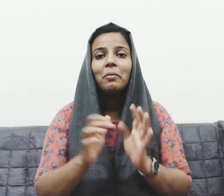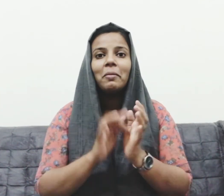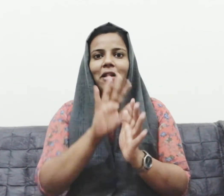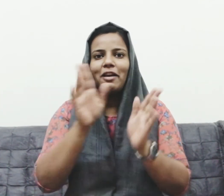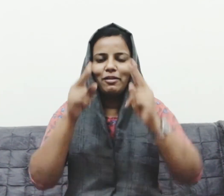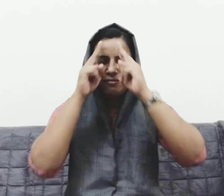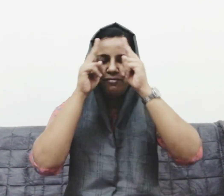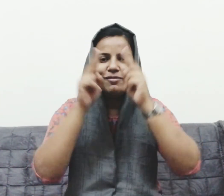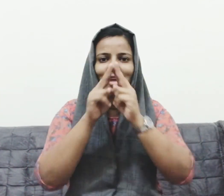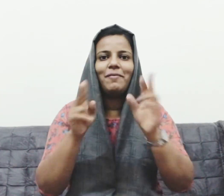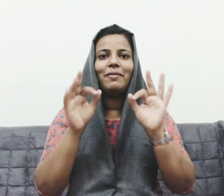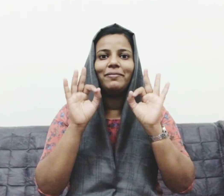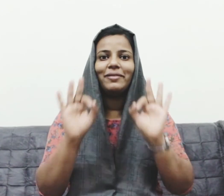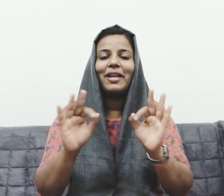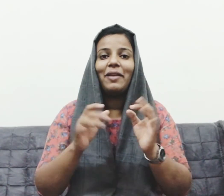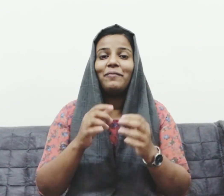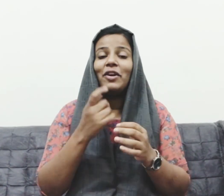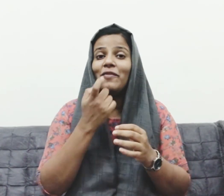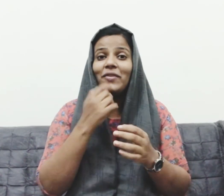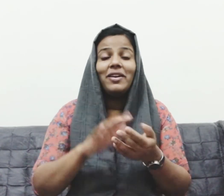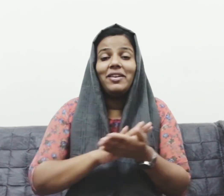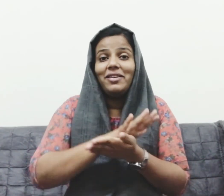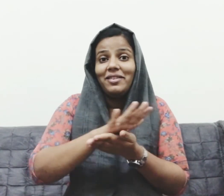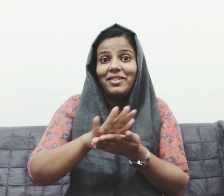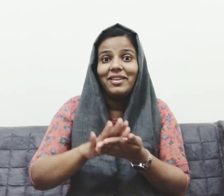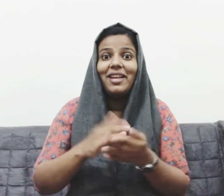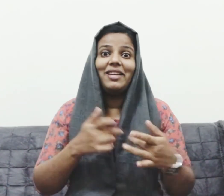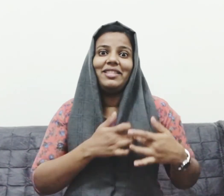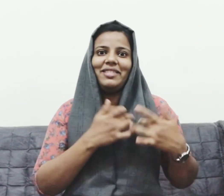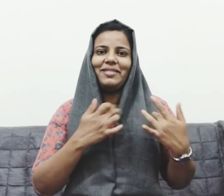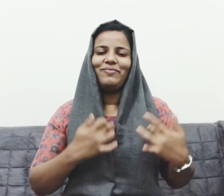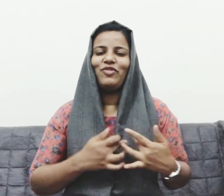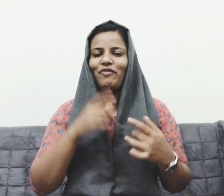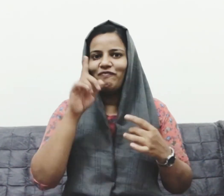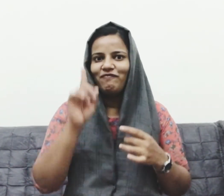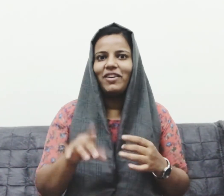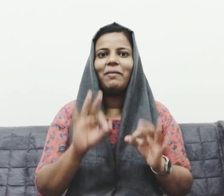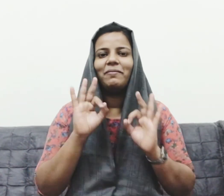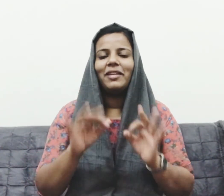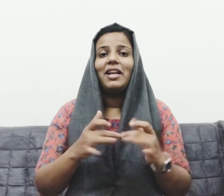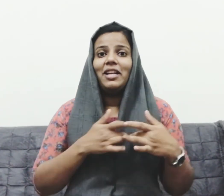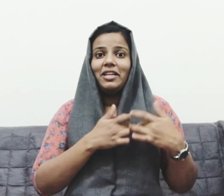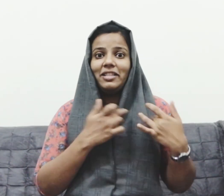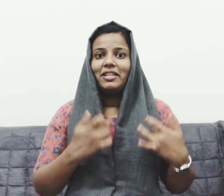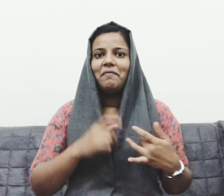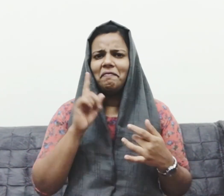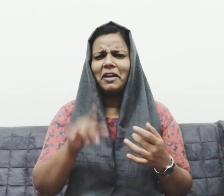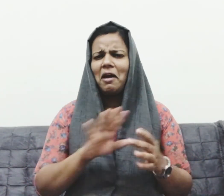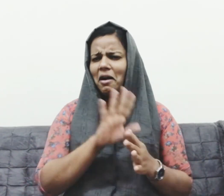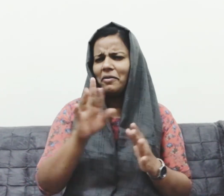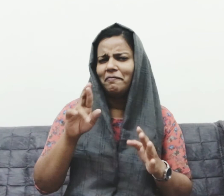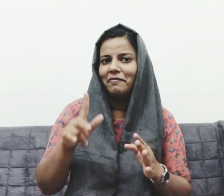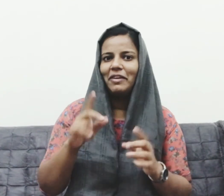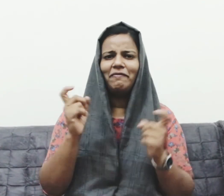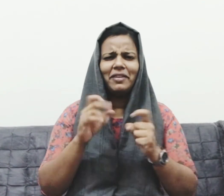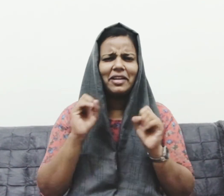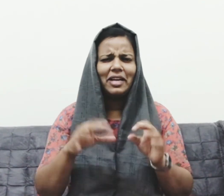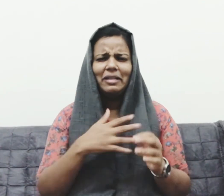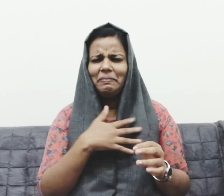എല്ലാവരോടും സമാധാനം, ഒരു നല്ല വെള്ളത്ത ഹൃദയമായി മാറട്ടെ, നല്ല ഹൃദയമായി മാറട്ടെ. ആരോടും വിദ്വേഷമില്ലാത്ത, ആരോടും പിണക്കമില്ലാത്ത, ആരോടും